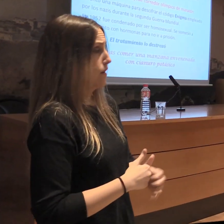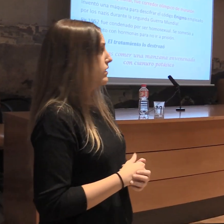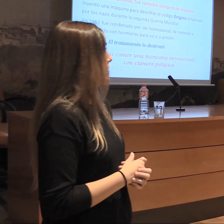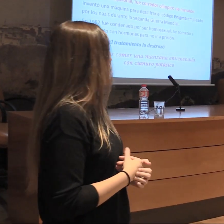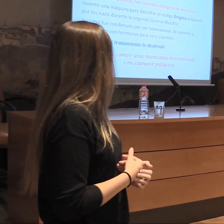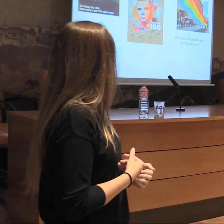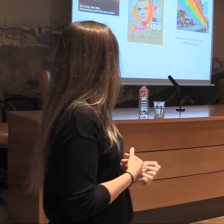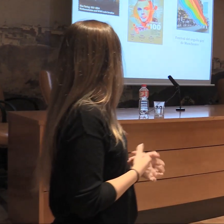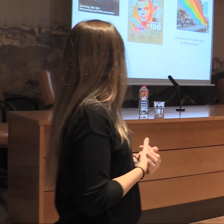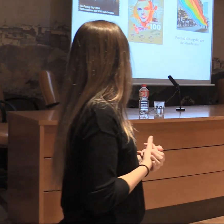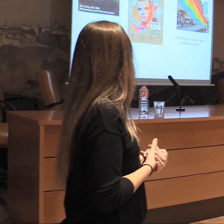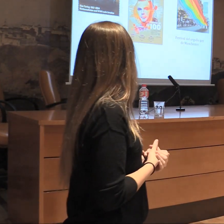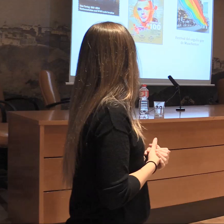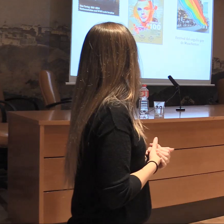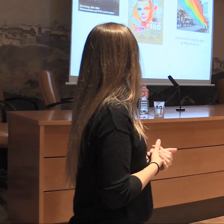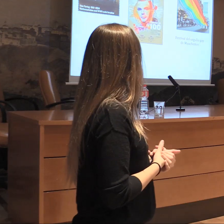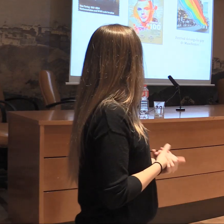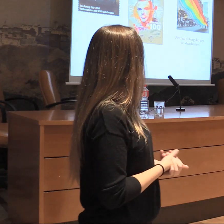una relación.